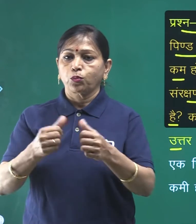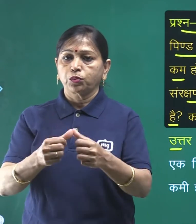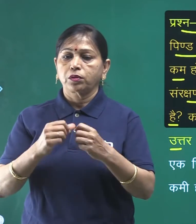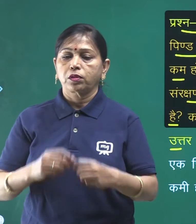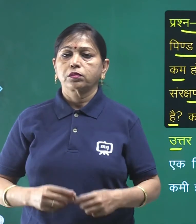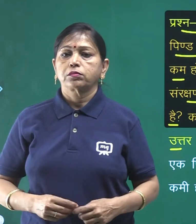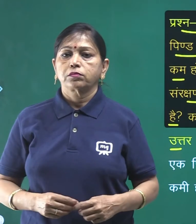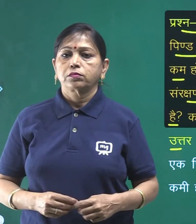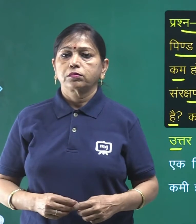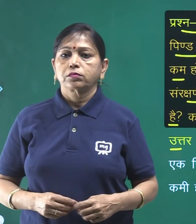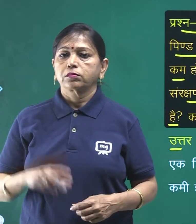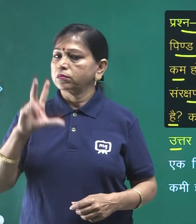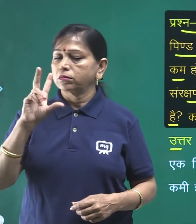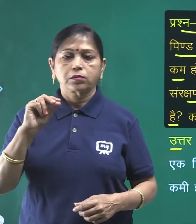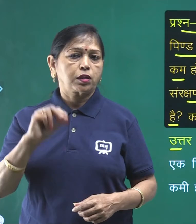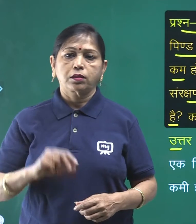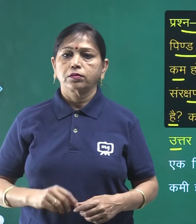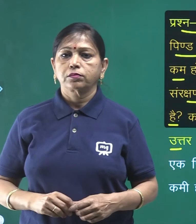उत्तर नहीं।